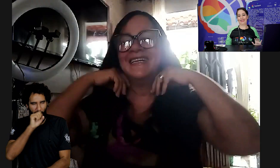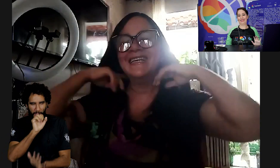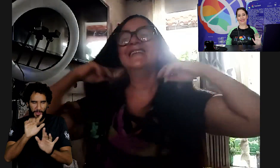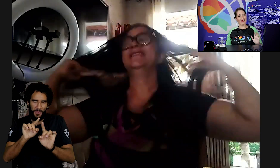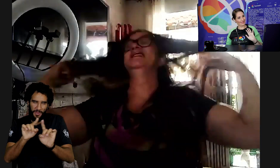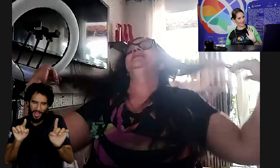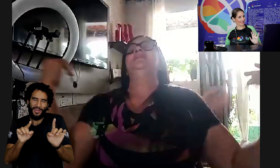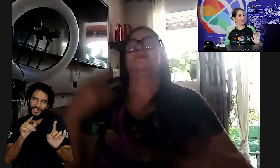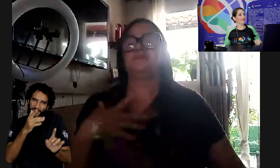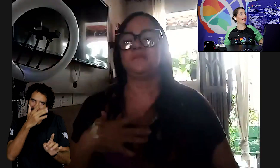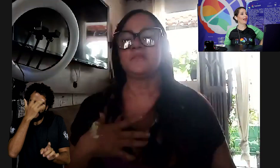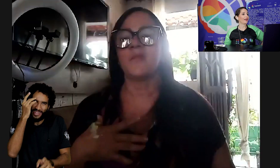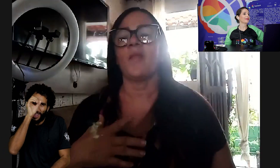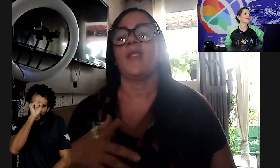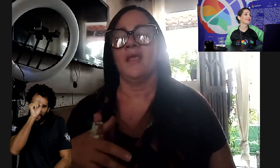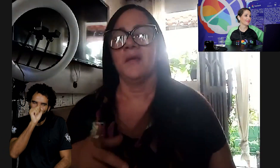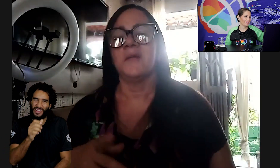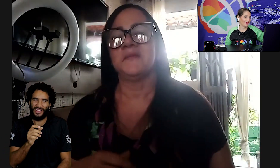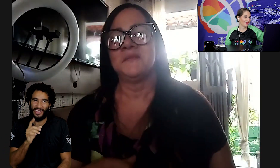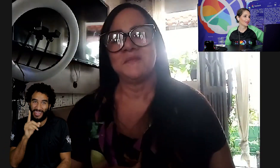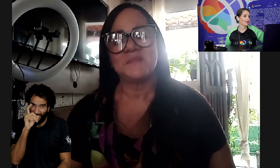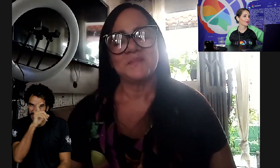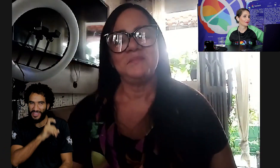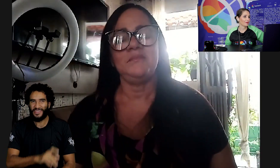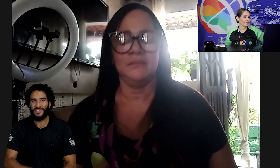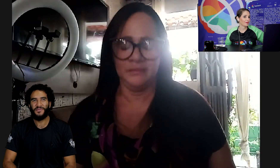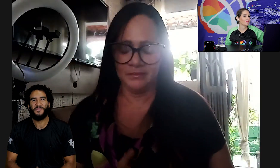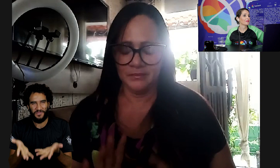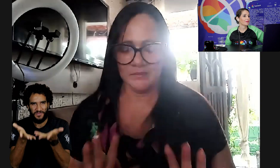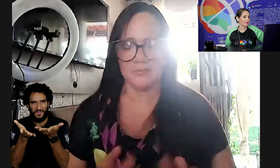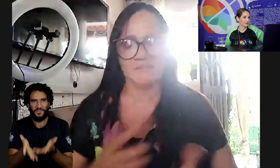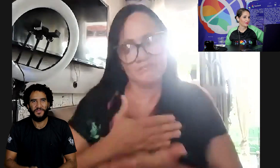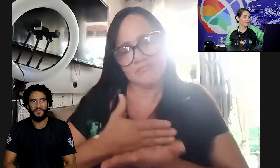calma. Vai lá.